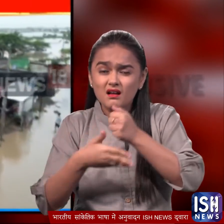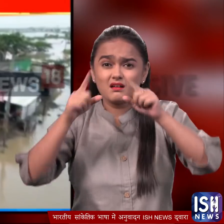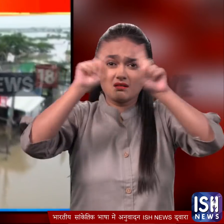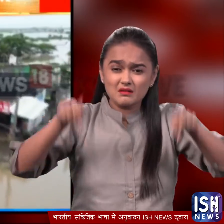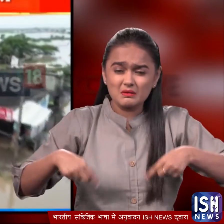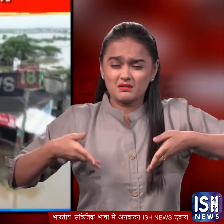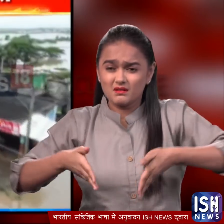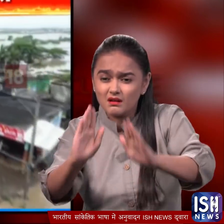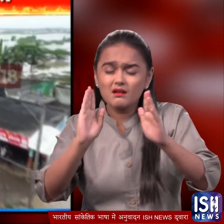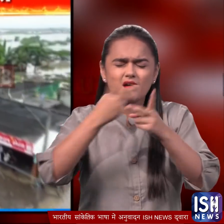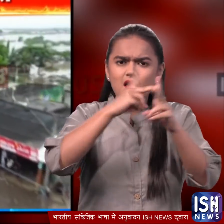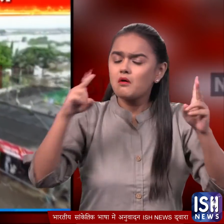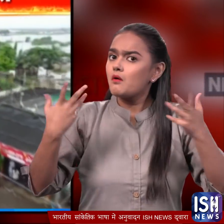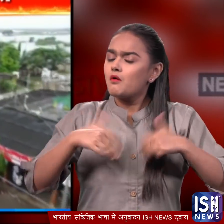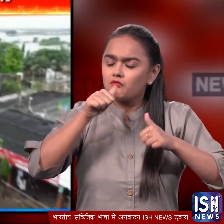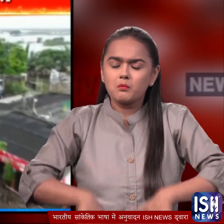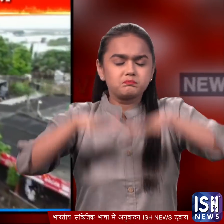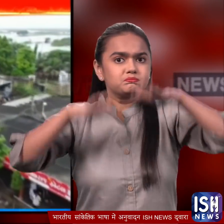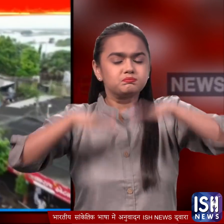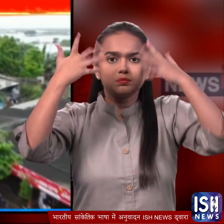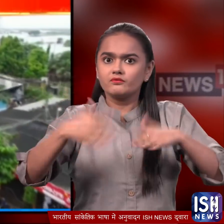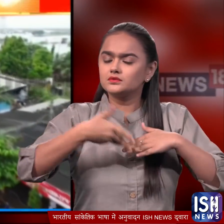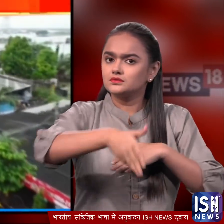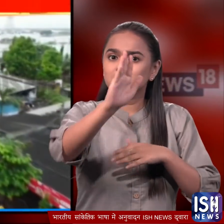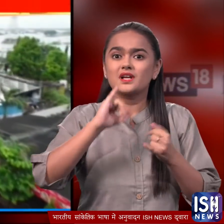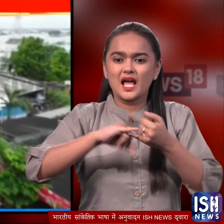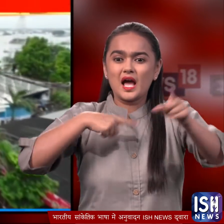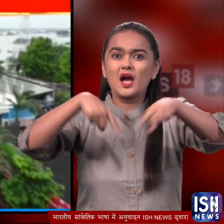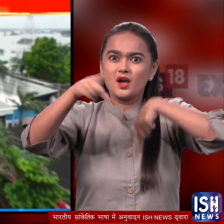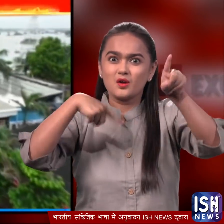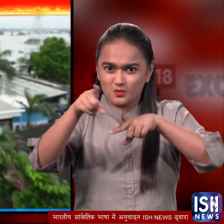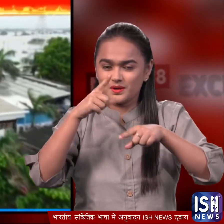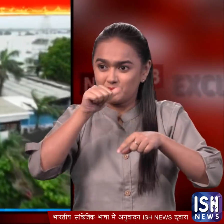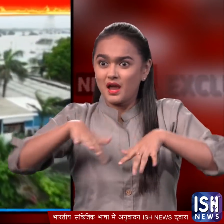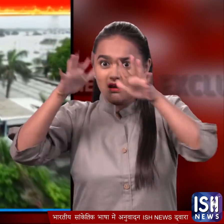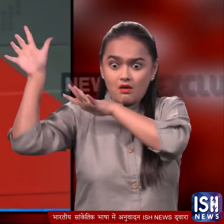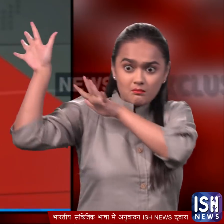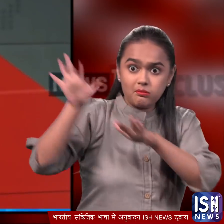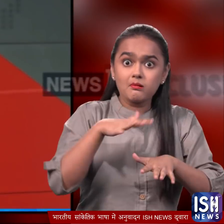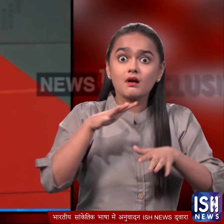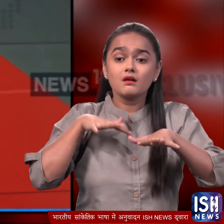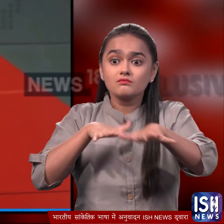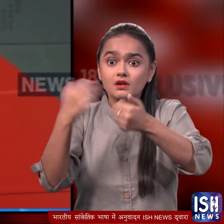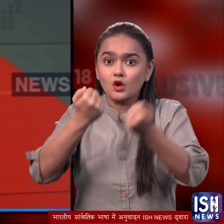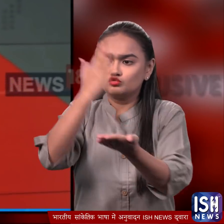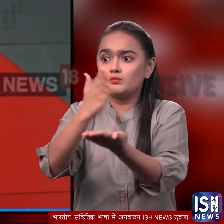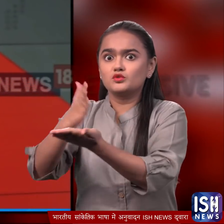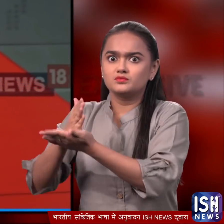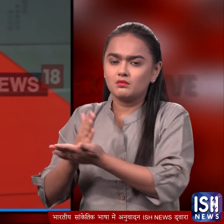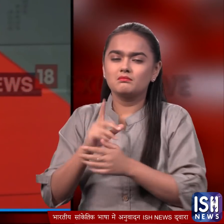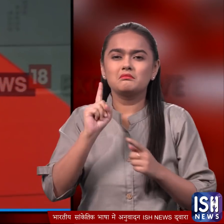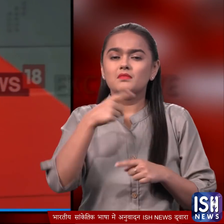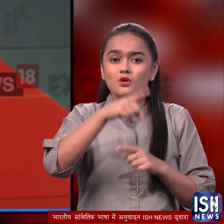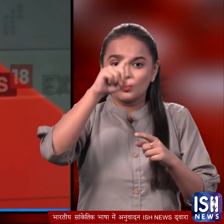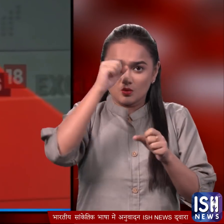और मकान कुछ भी इस बारिश से बच नहीं पाए। वहाँ एक स्टेट हाईवे पर पानी आ जाने से ट्रैफिक रोक दिया गया। सौगात की एक बात यह कि गुजरात